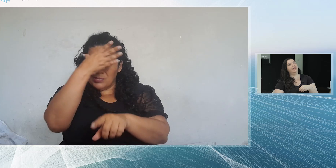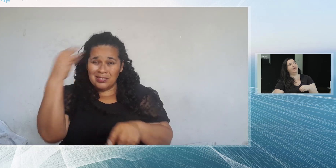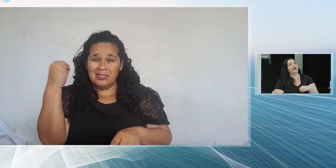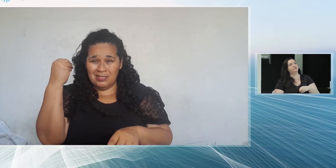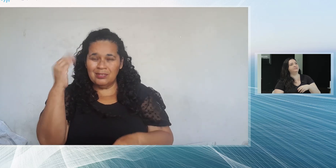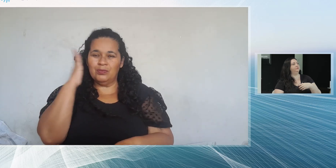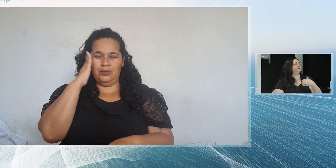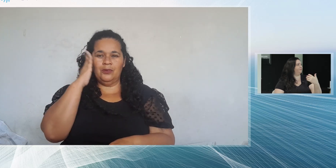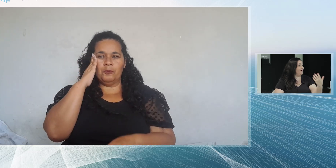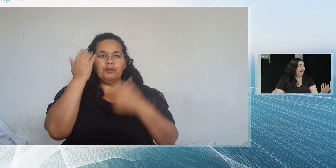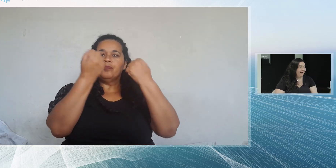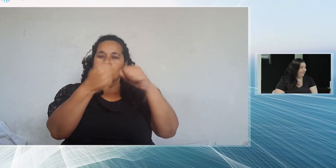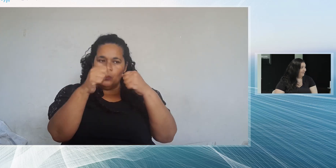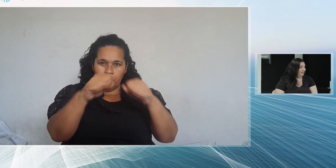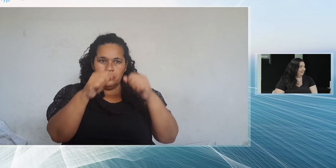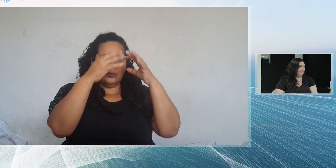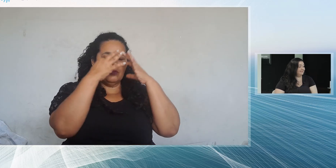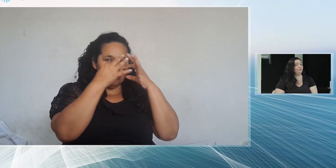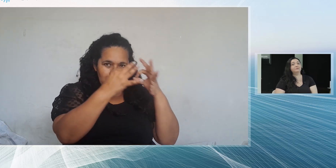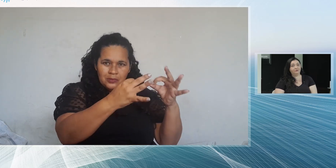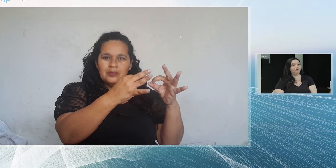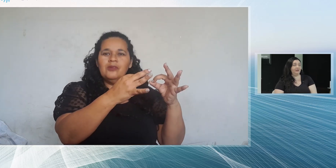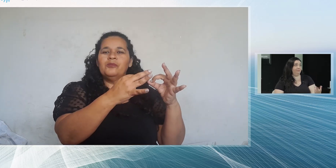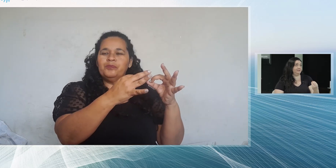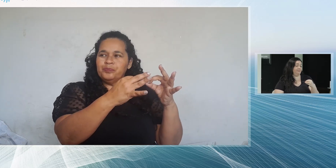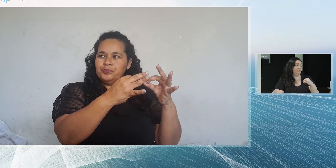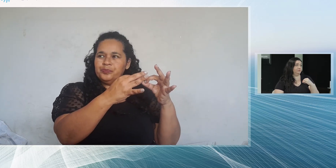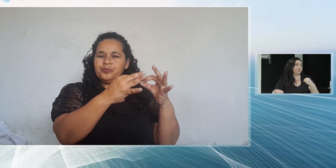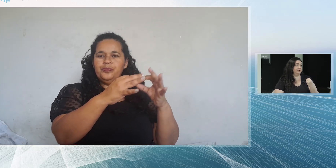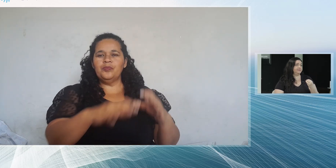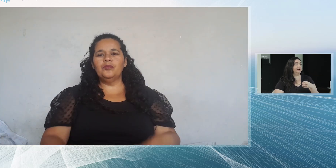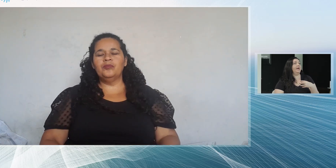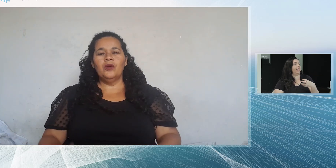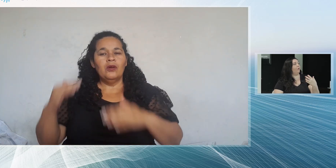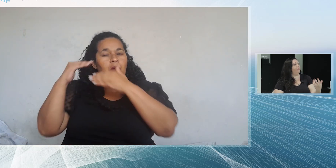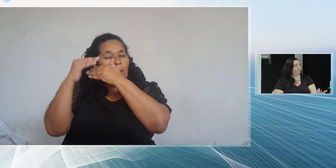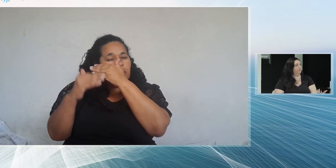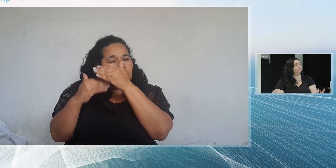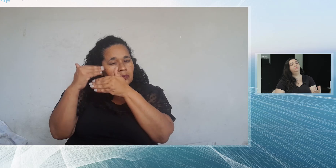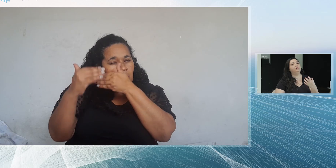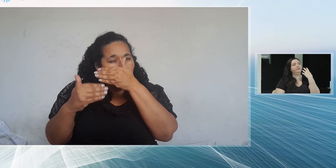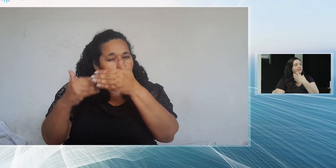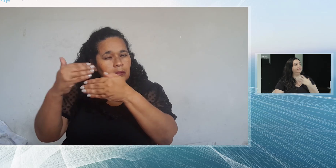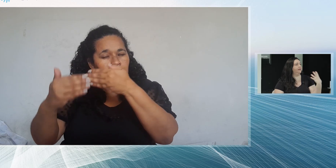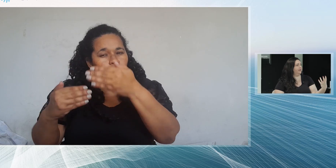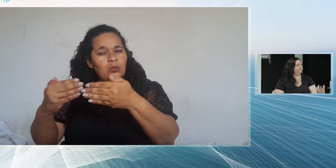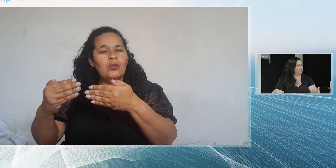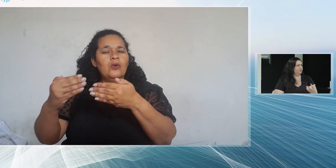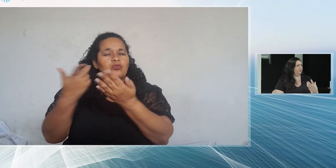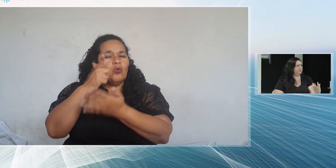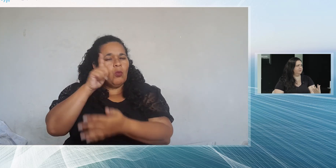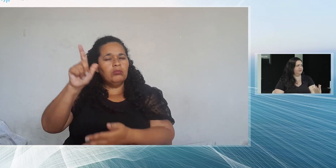informações, raciocínio não verbal, né, se eu consigo te olhar, por exemplo, o autista, é comum não